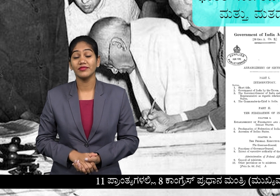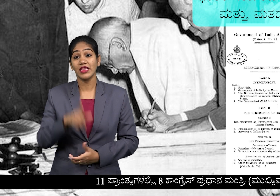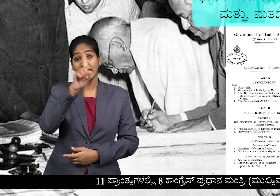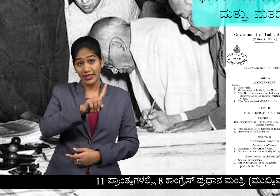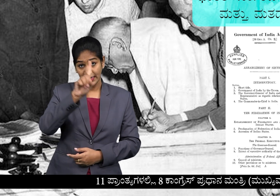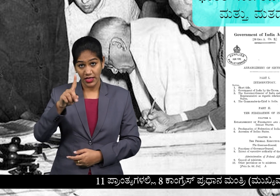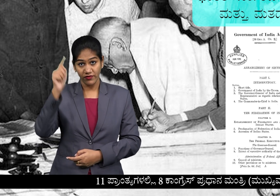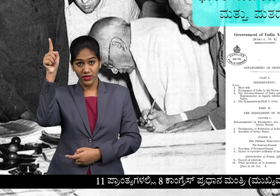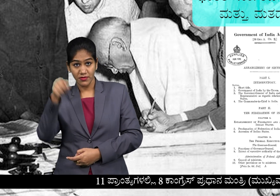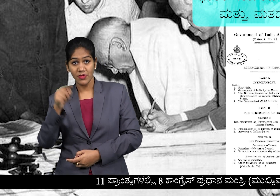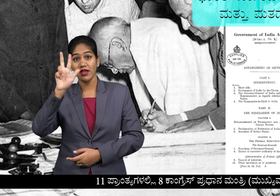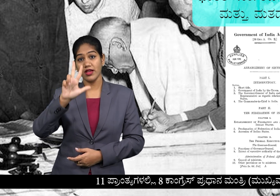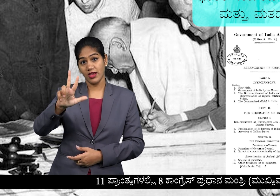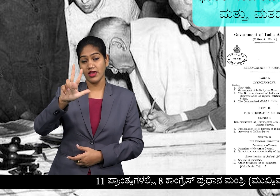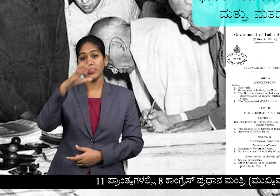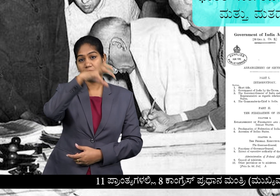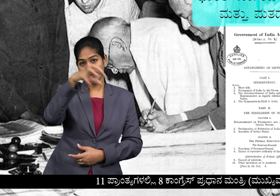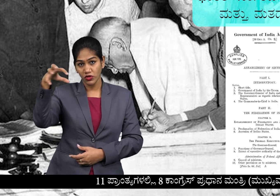ಹನ್ನೊಂದು ಪ್ರಾಂತ್ಯಗಳಲ್ಲಿ 8 ಕಾಂಗ್ರೆಸ್